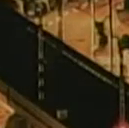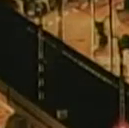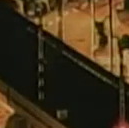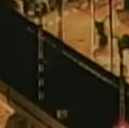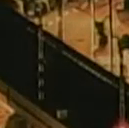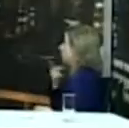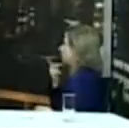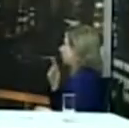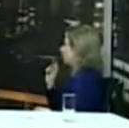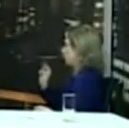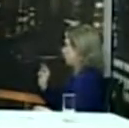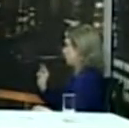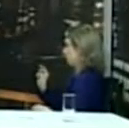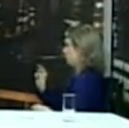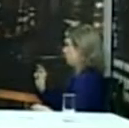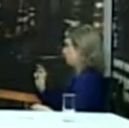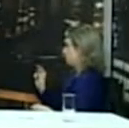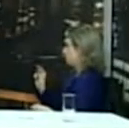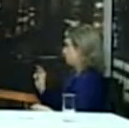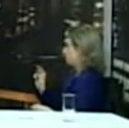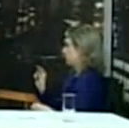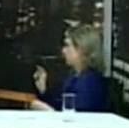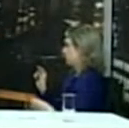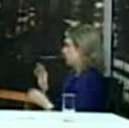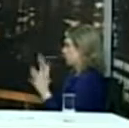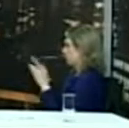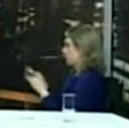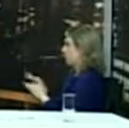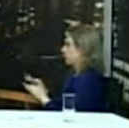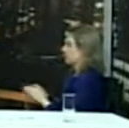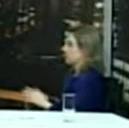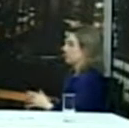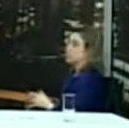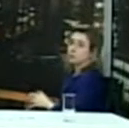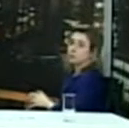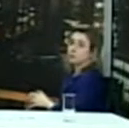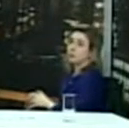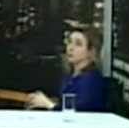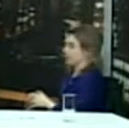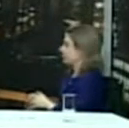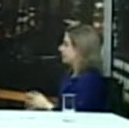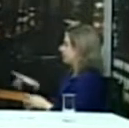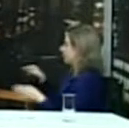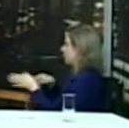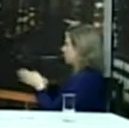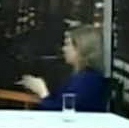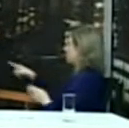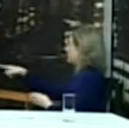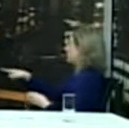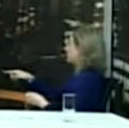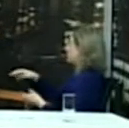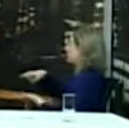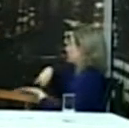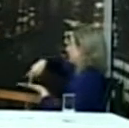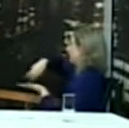A Cris e o Carlos dançam bandinha? Olha, o Carlos está dizendo que sim. Dança. Ele está perguntando se tu